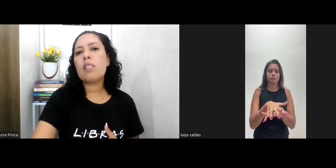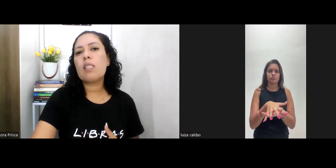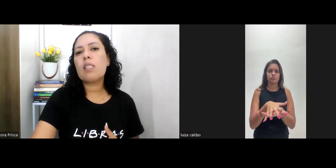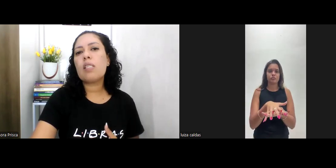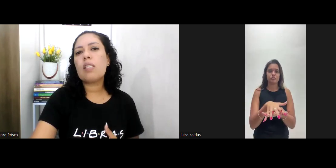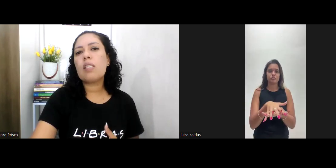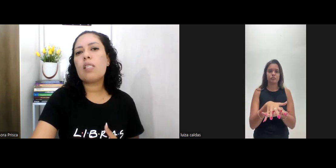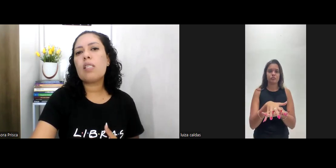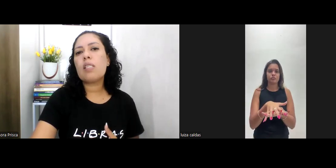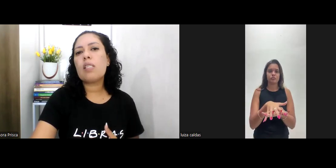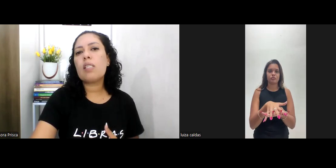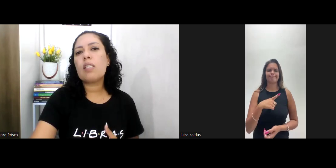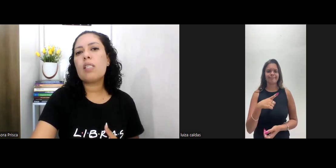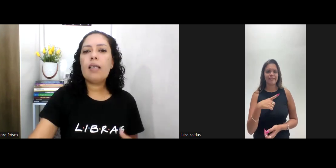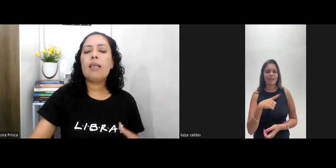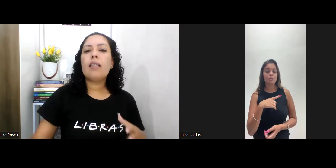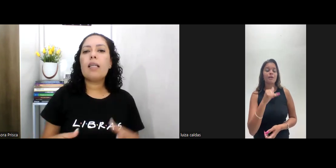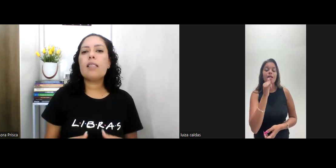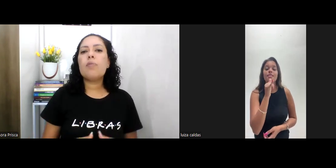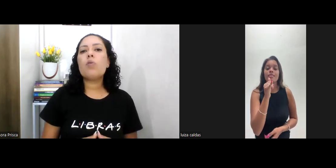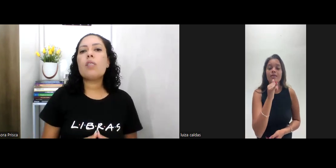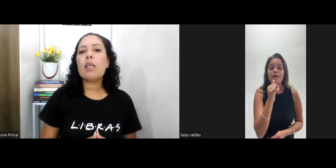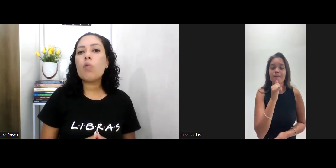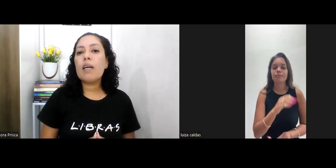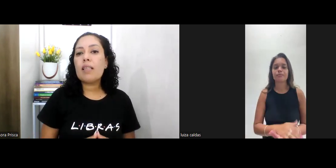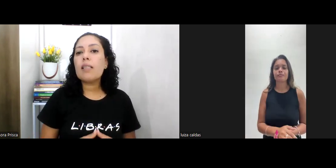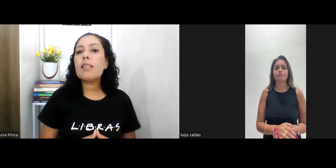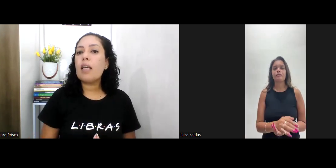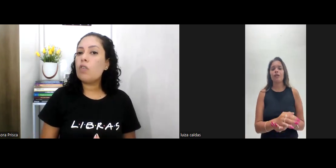aí ciência e a Lei